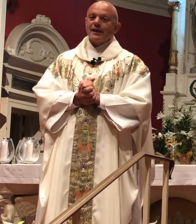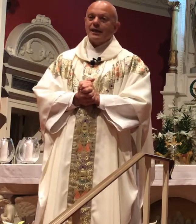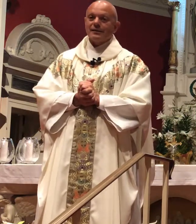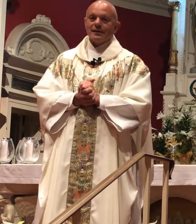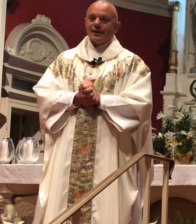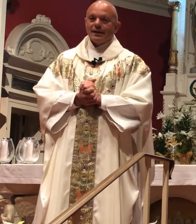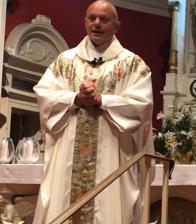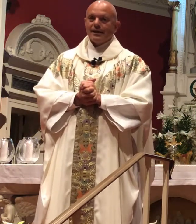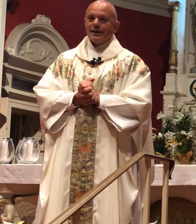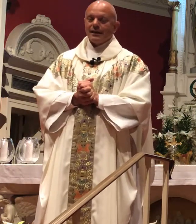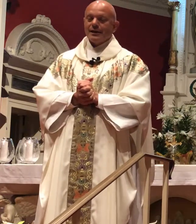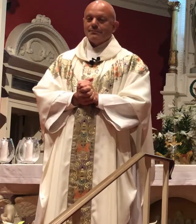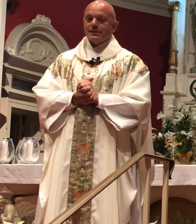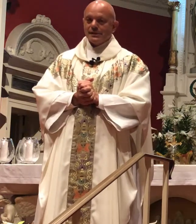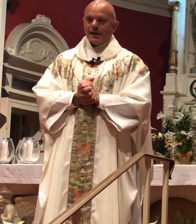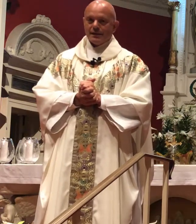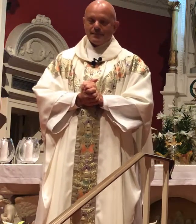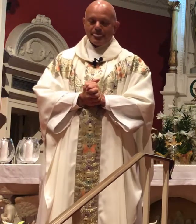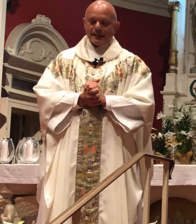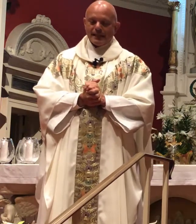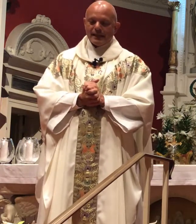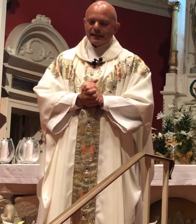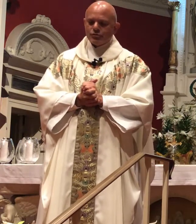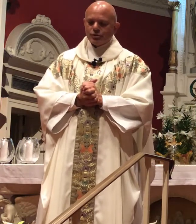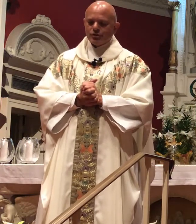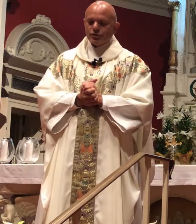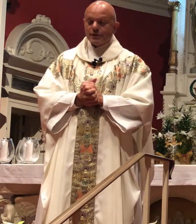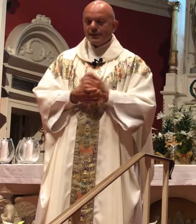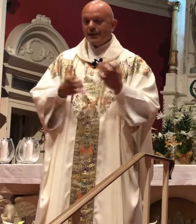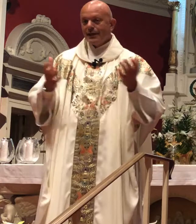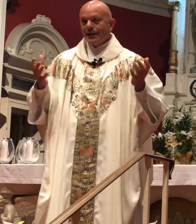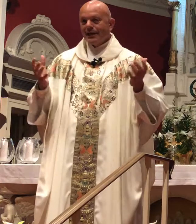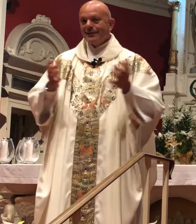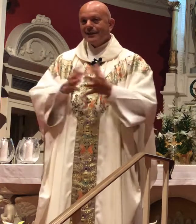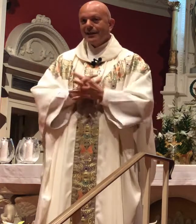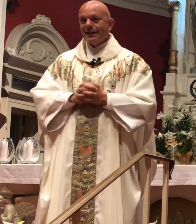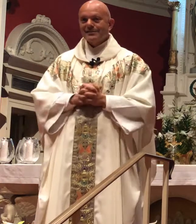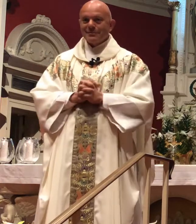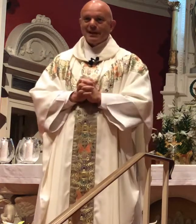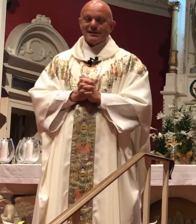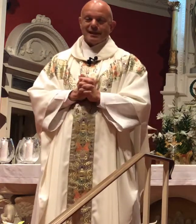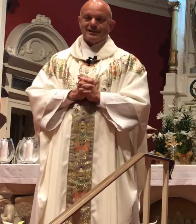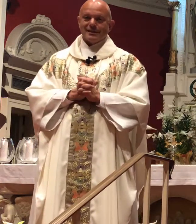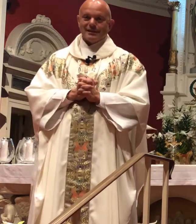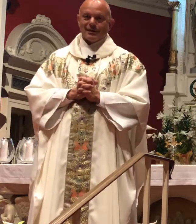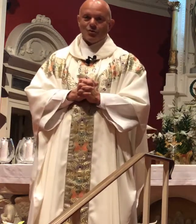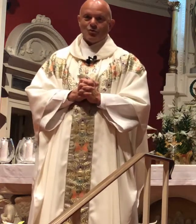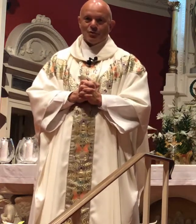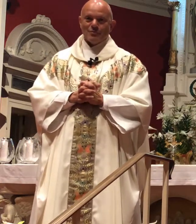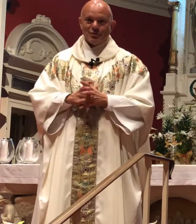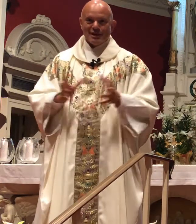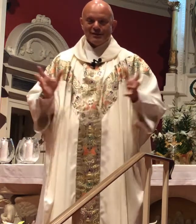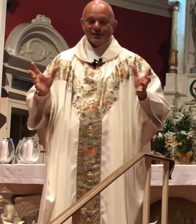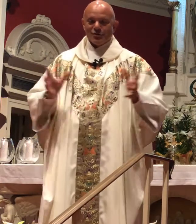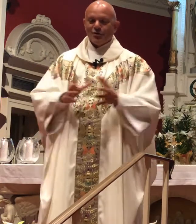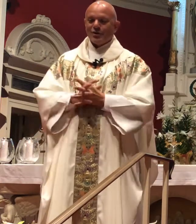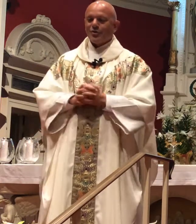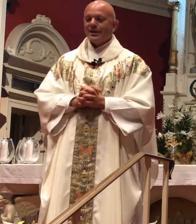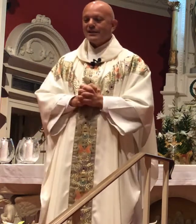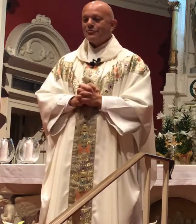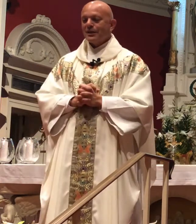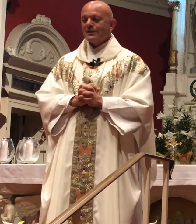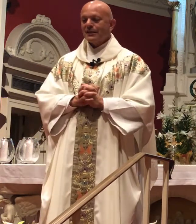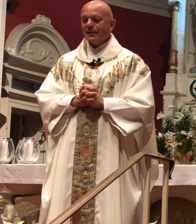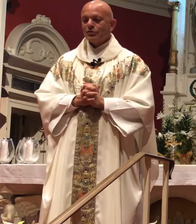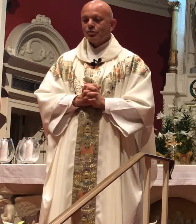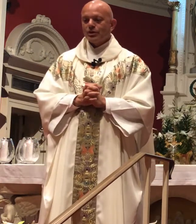ese es el gran mensaje de la resurrección. Así que esta Semana Santa, que concluimos ya con